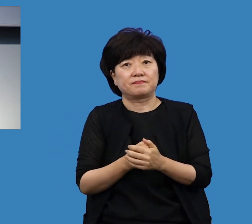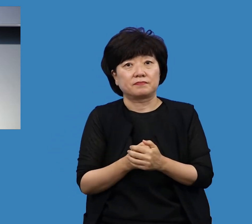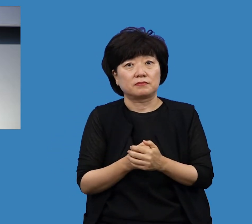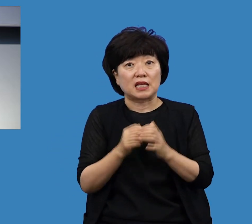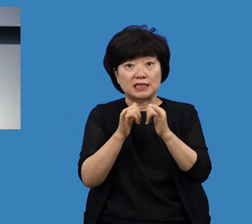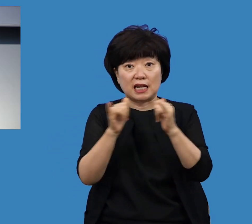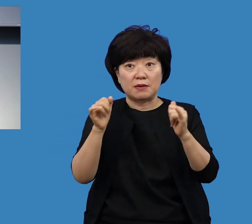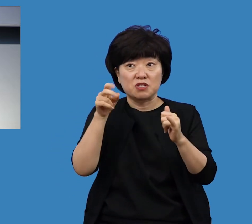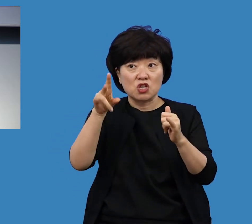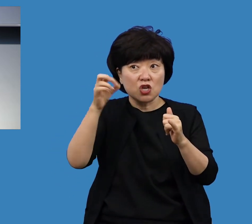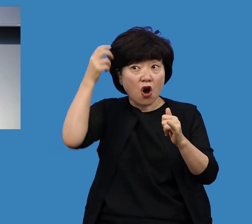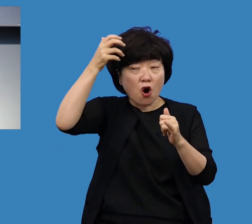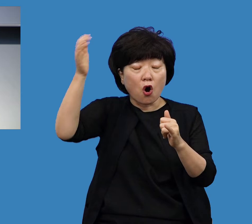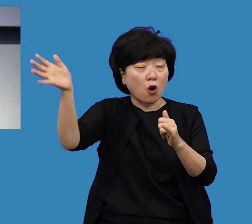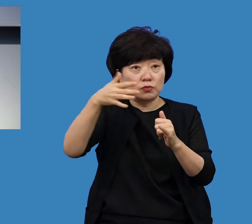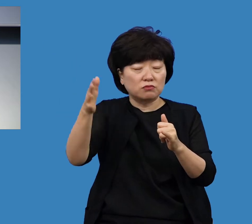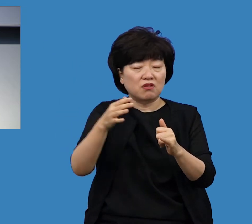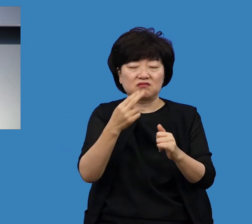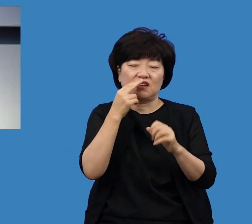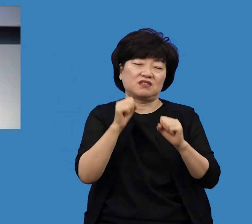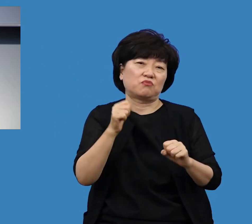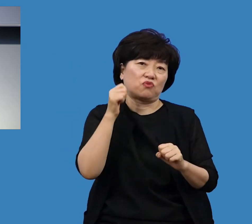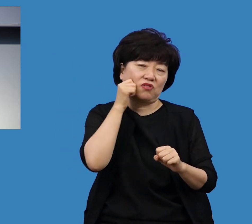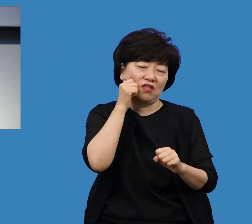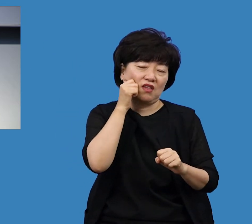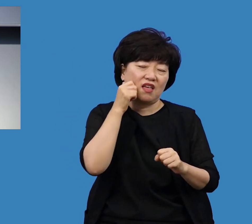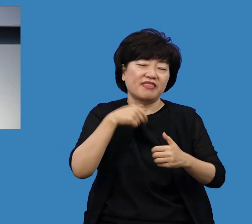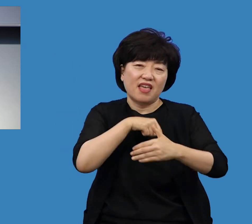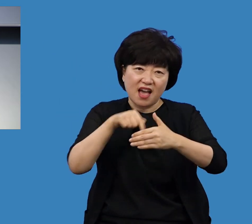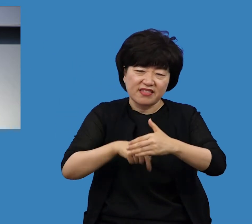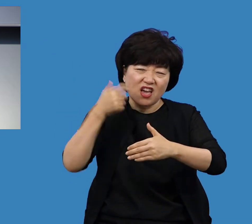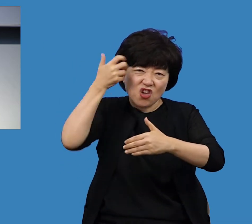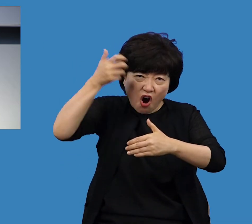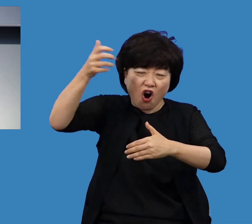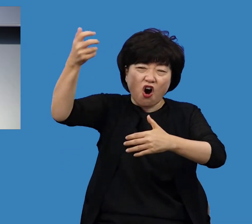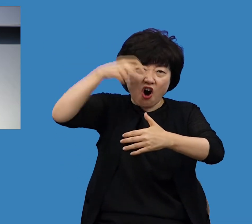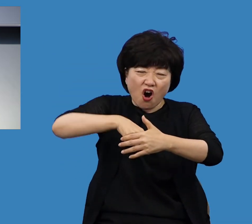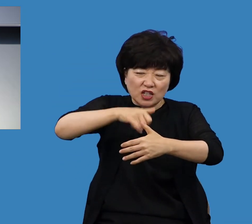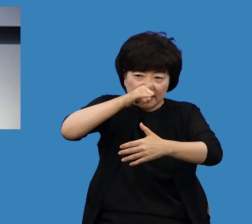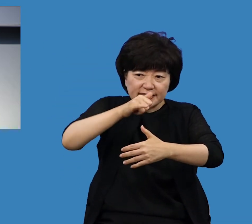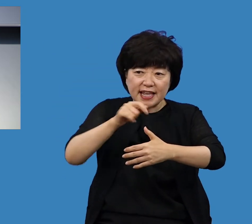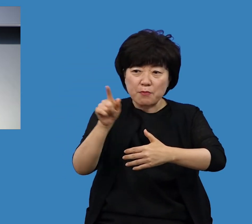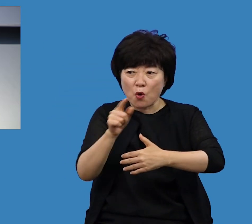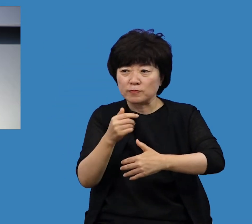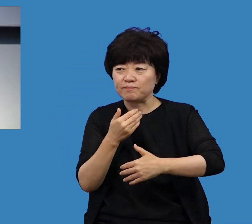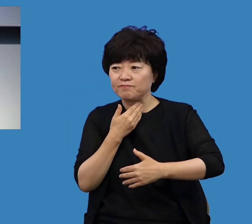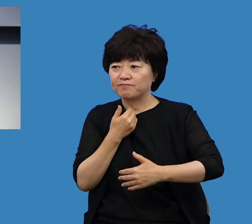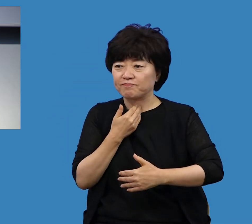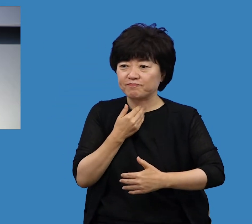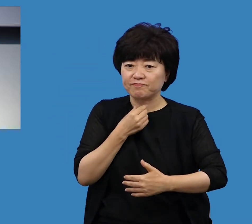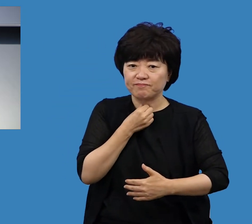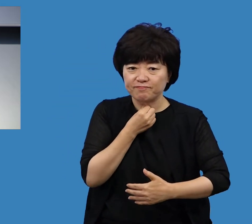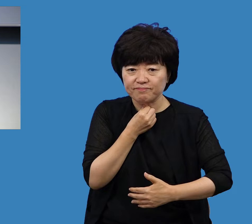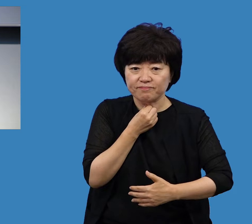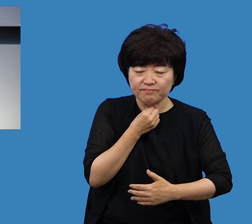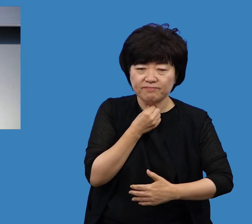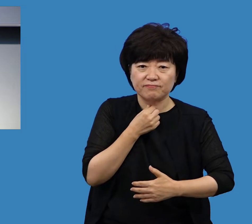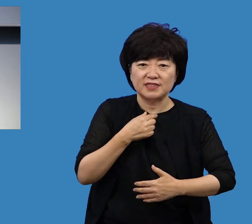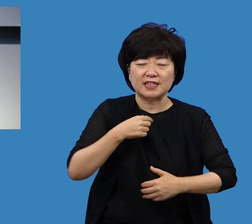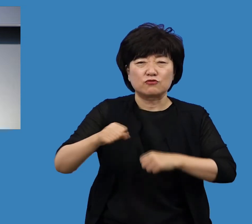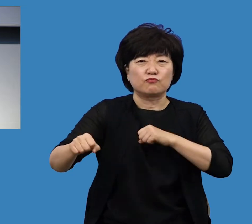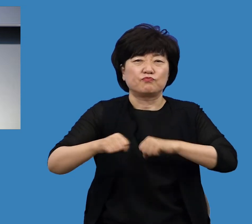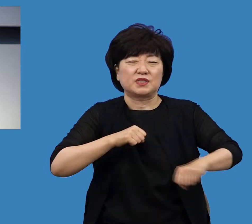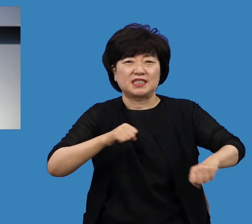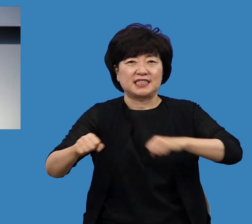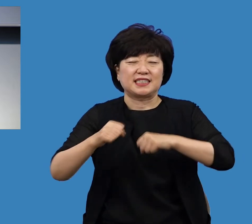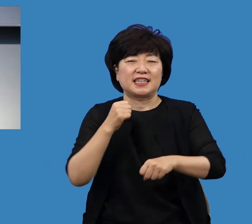영이 없이는 살 수 없다는 거예요. 뭔가 우리 안에 영이 있을 때 그 영이 갈망을 만들어내고 그 갈망이 우리를 움직이게